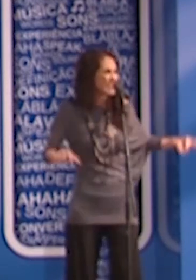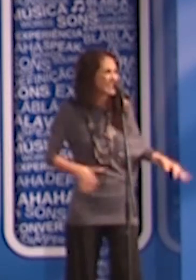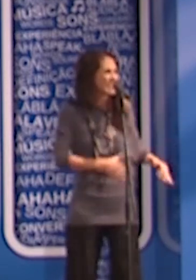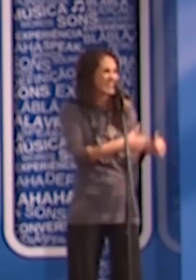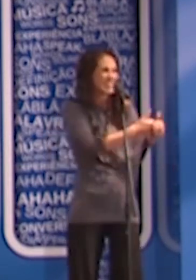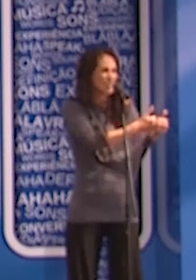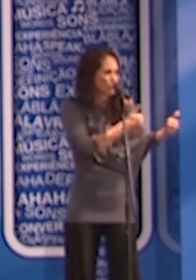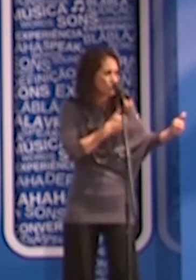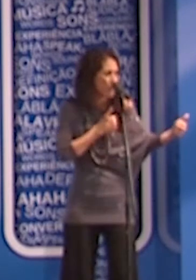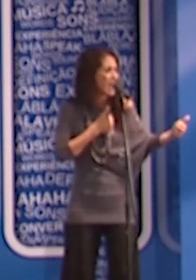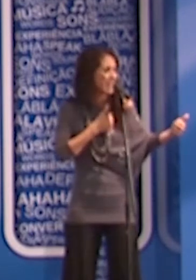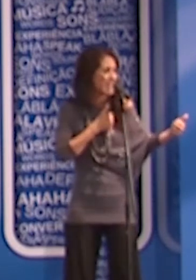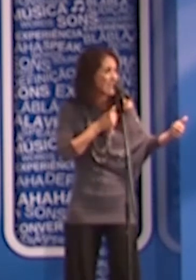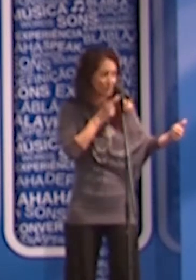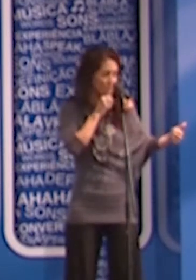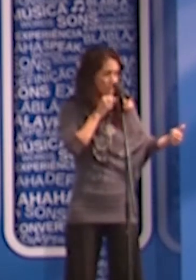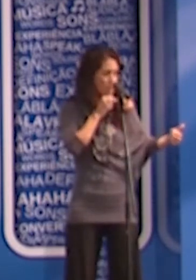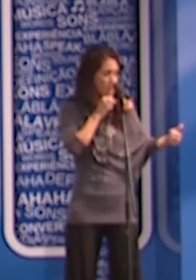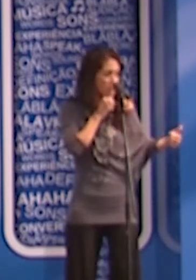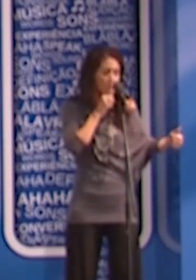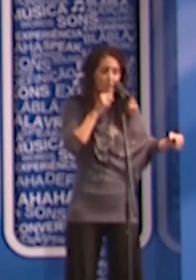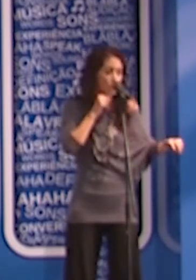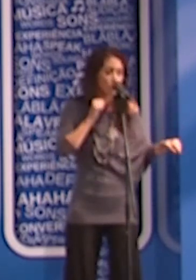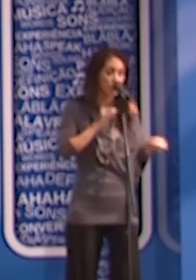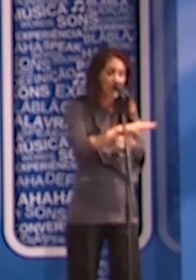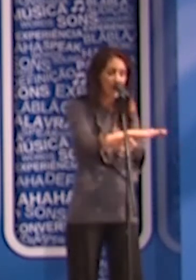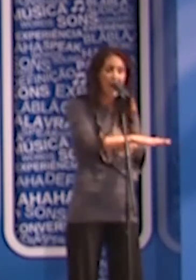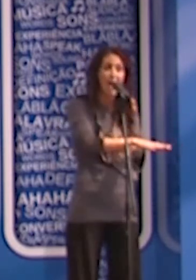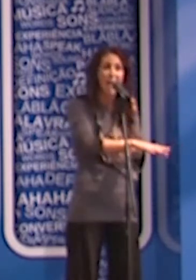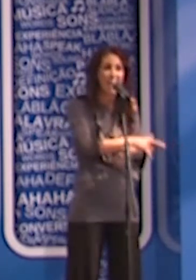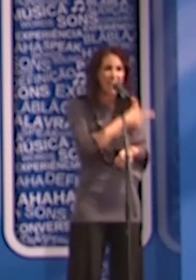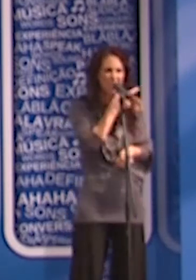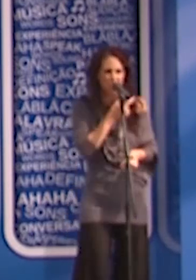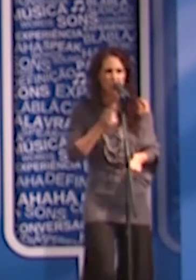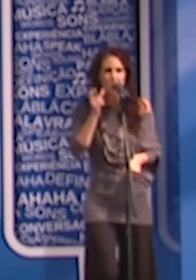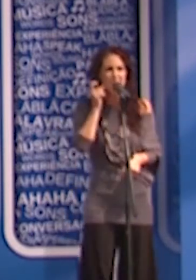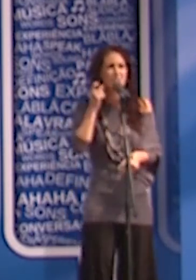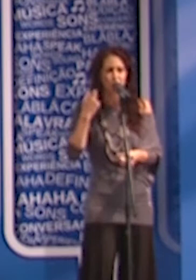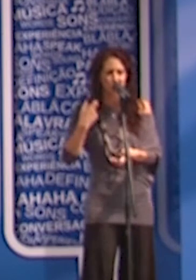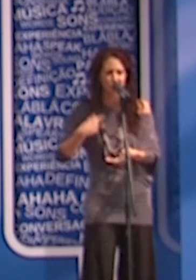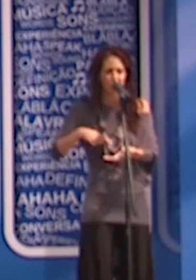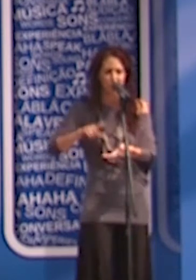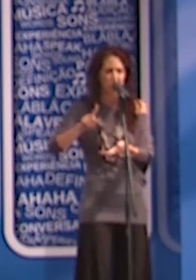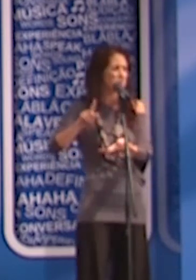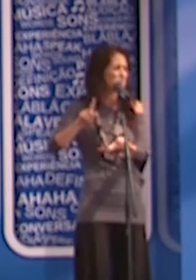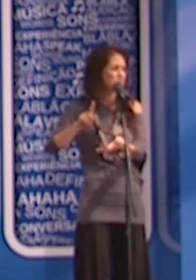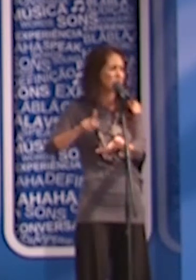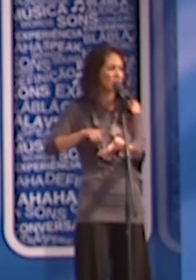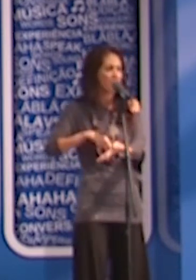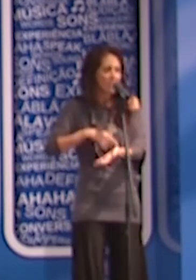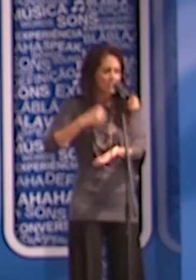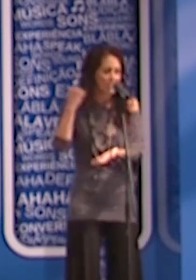pois ninguém separa a terra do mar. Prometo que